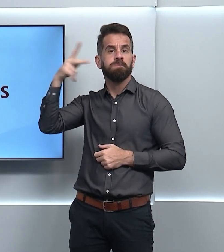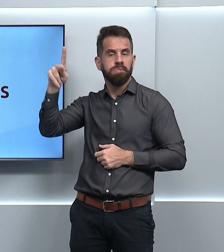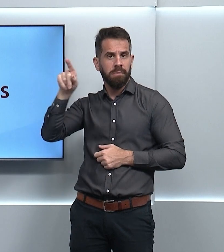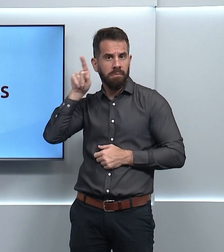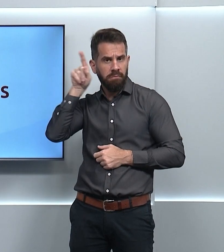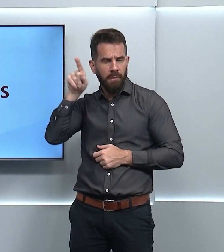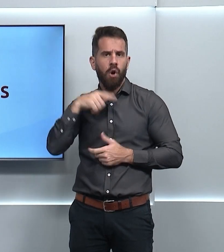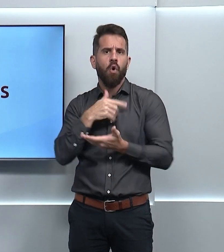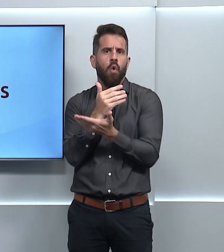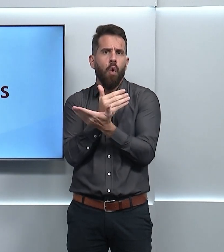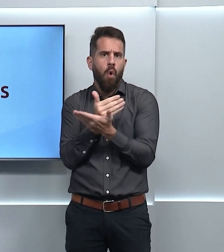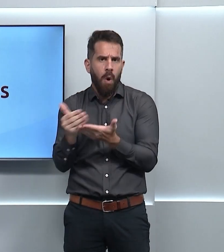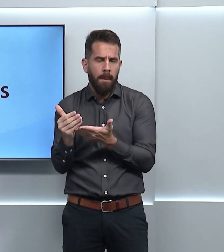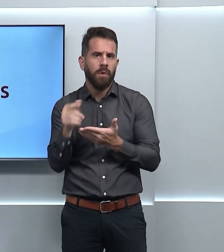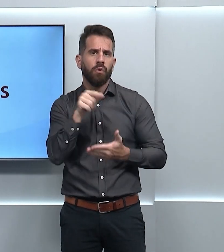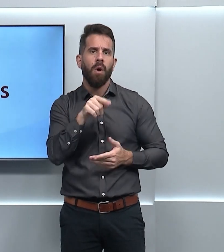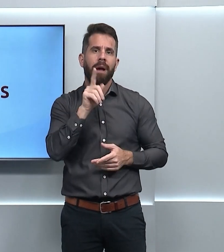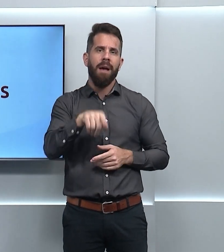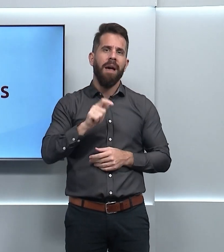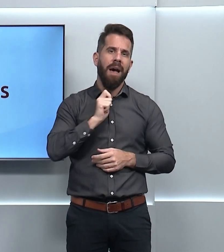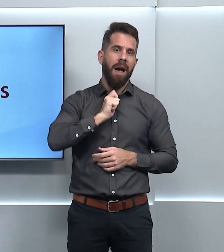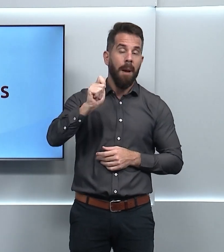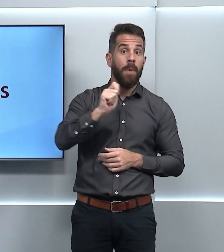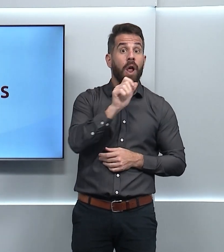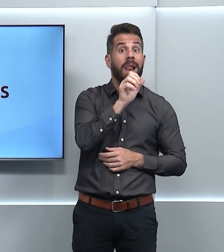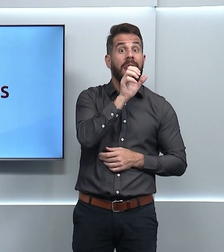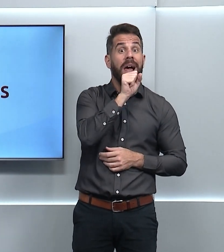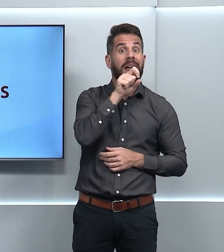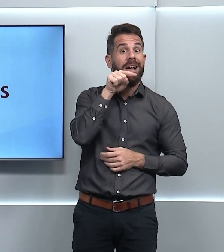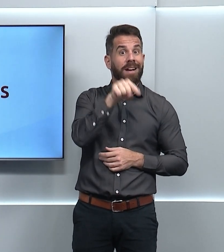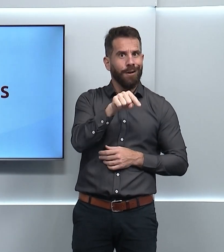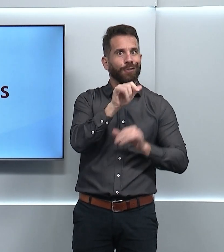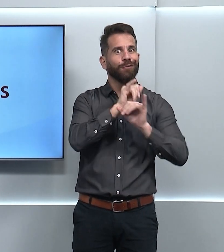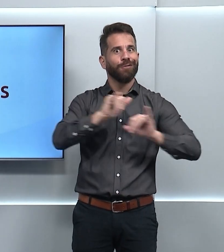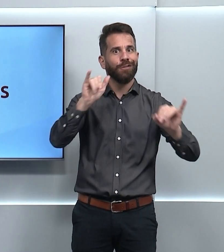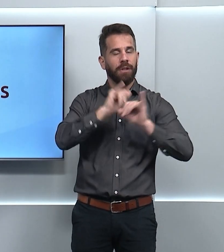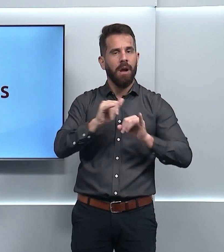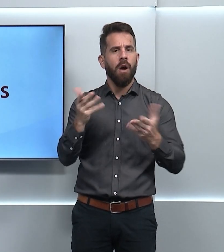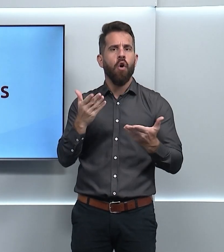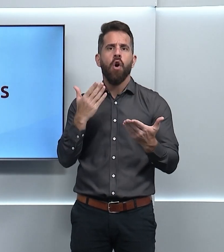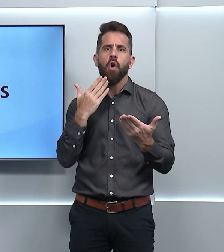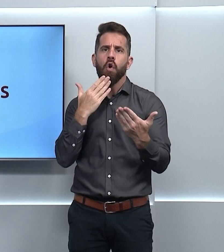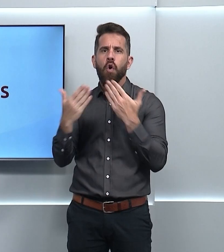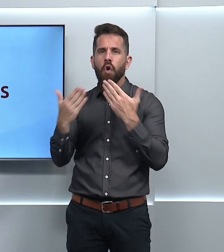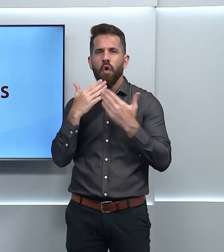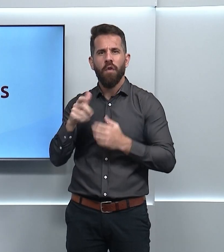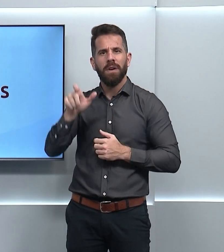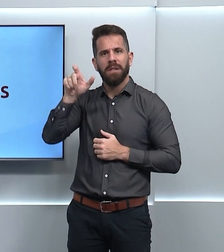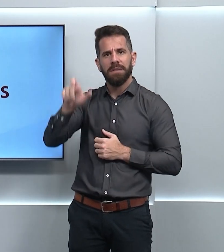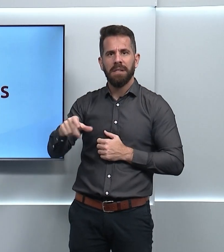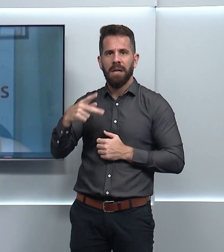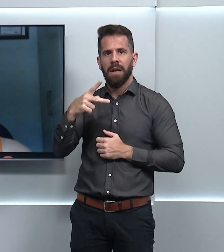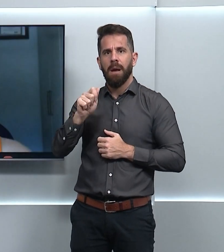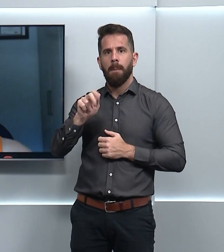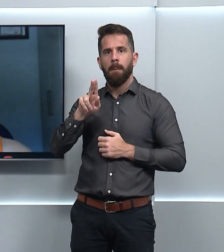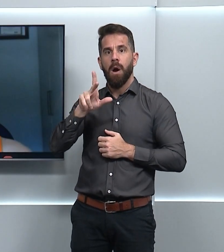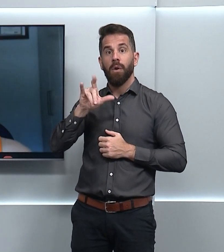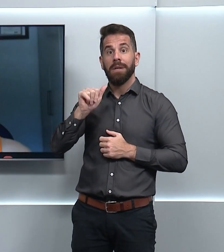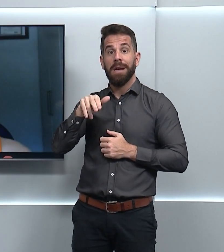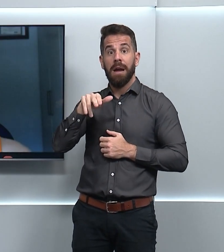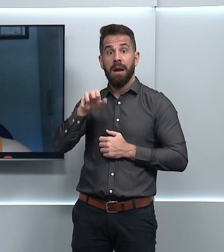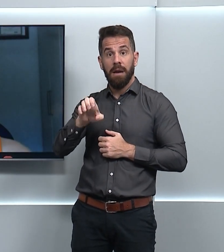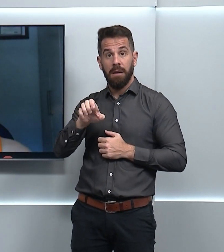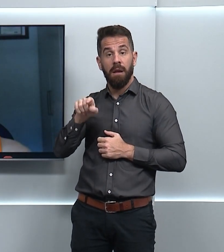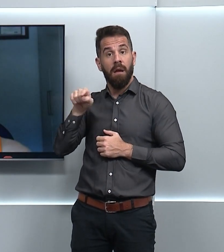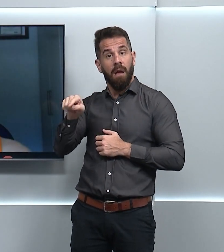maus tratos e conscientização. Para falar sobre esse assunto, nós vamos conversar com a Pauliane Mascarenhas, que é advogada, especialista